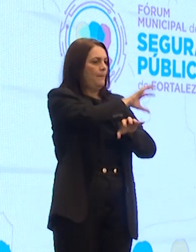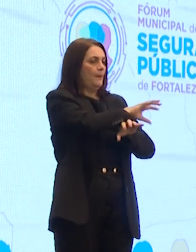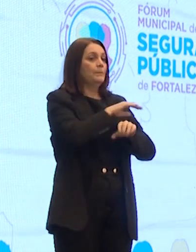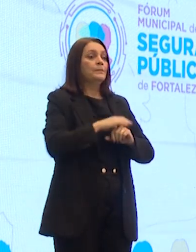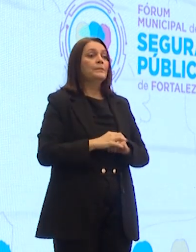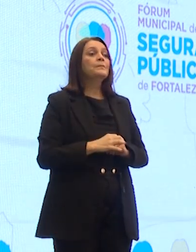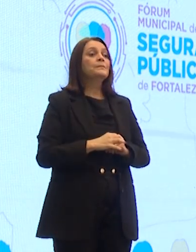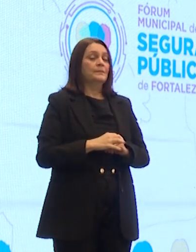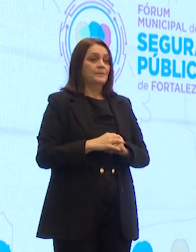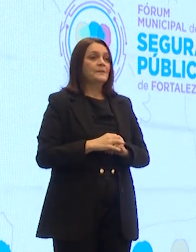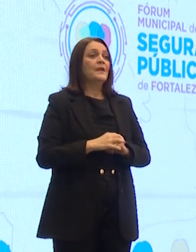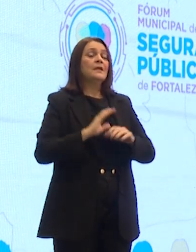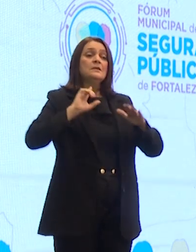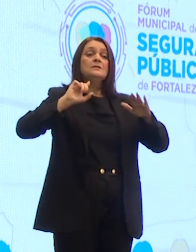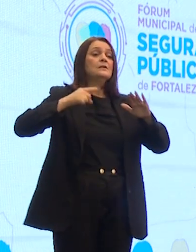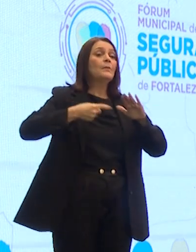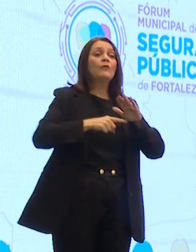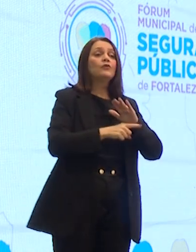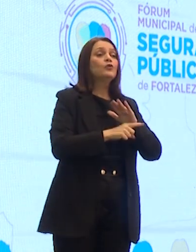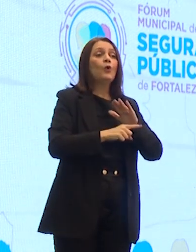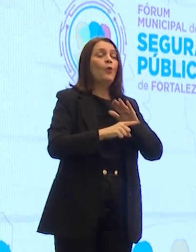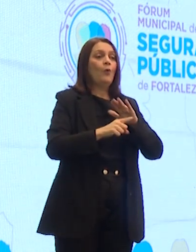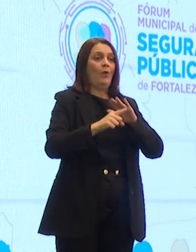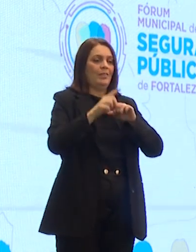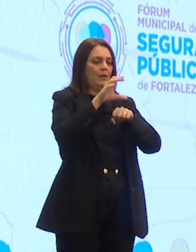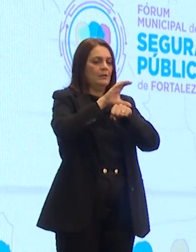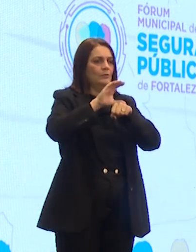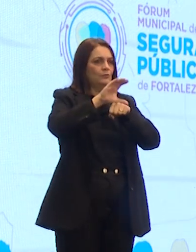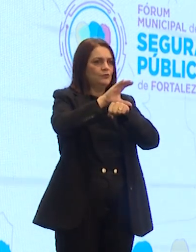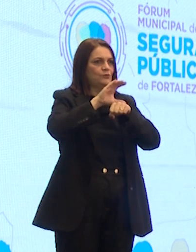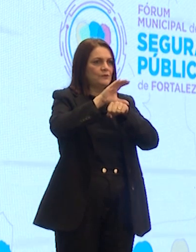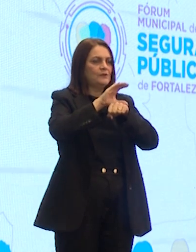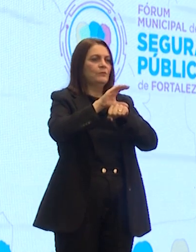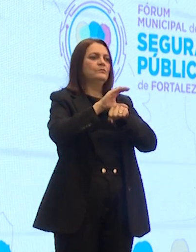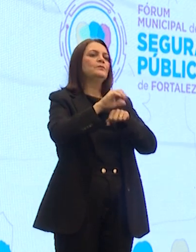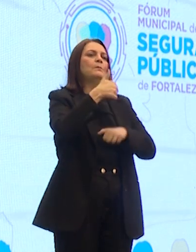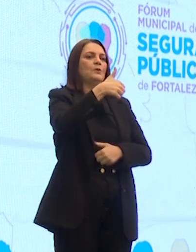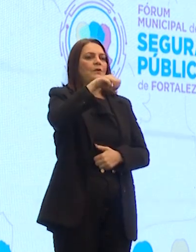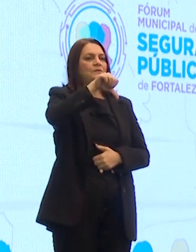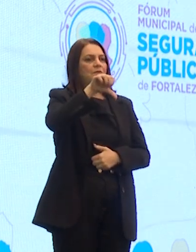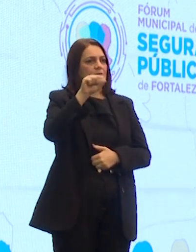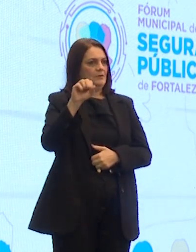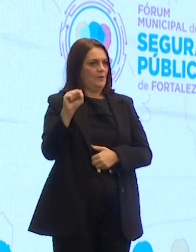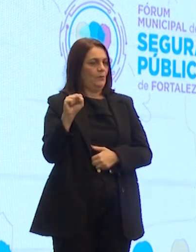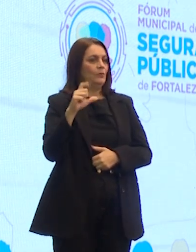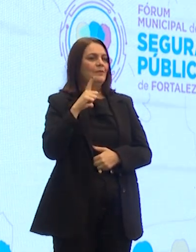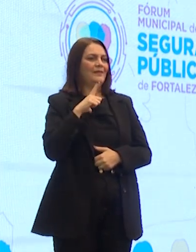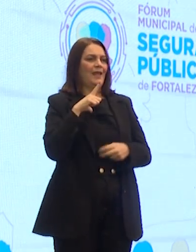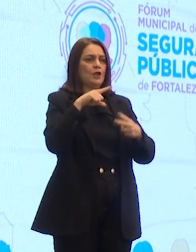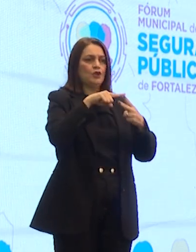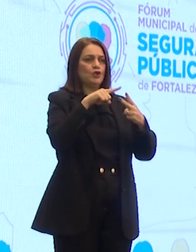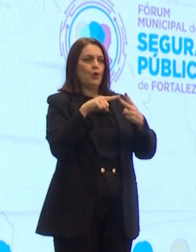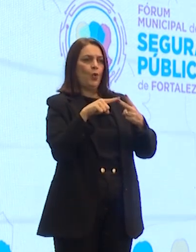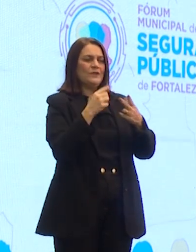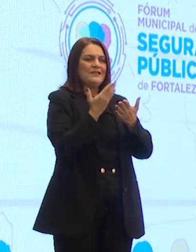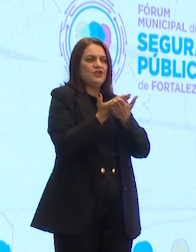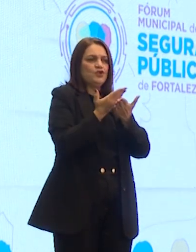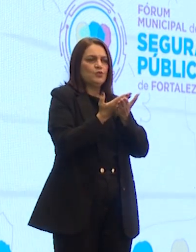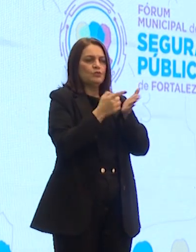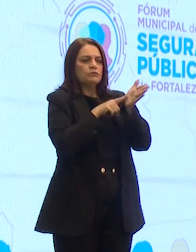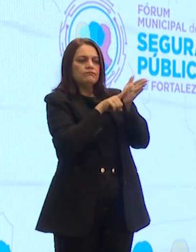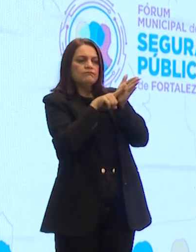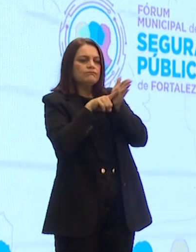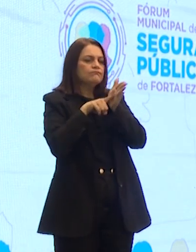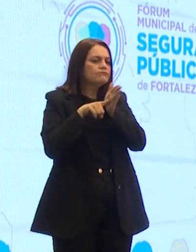Isso se aprofundou na Constituição de 88. Nós temos dois institutos que são demarcadores dessa